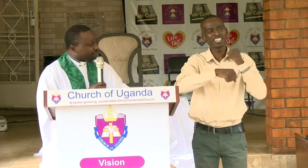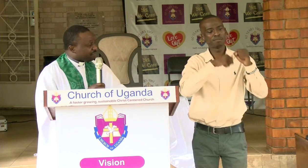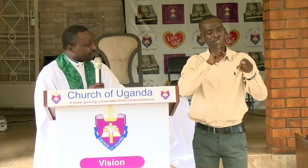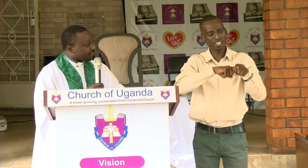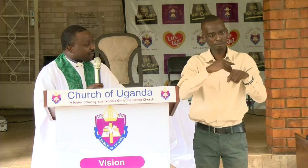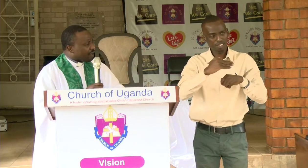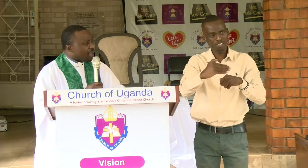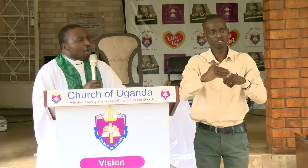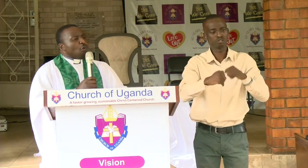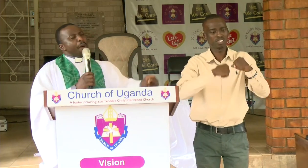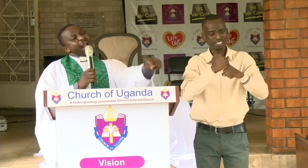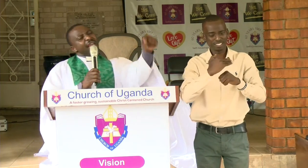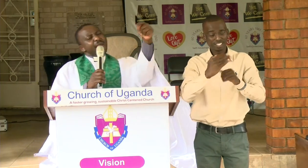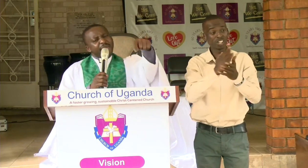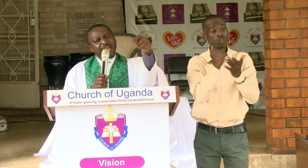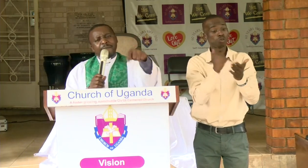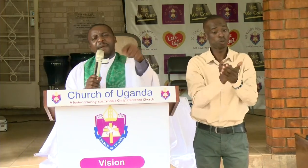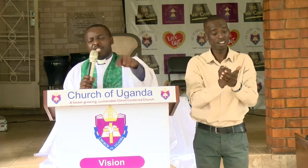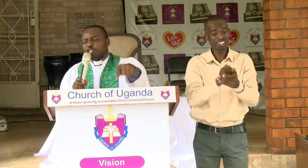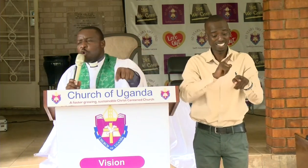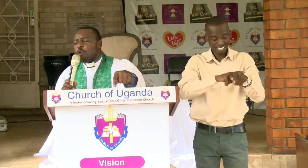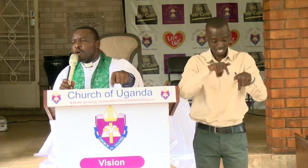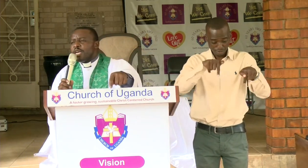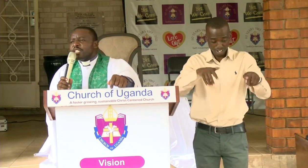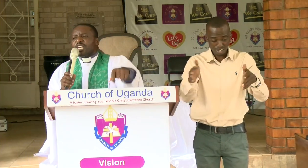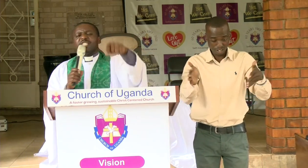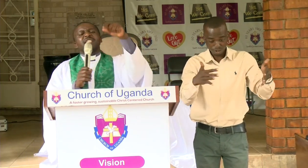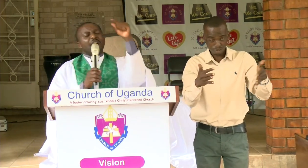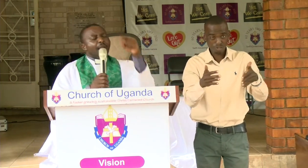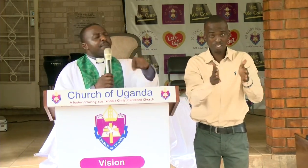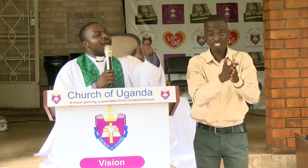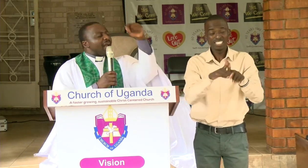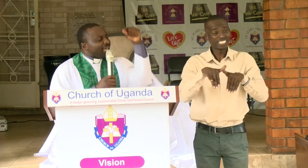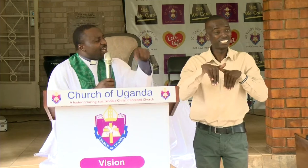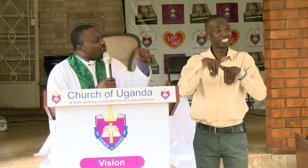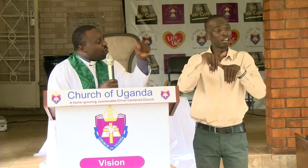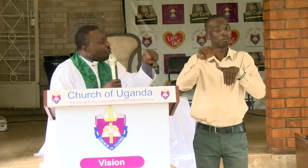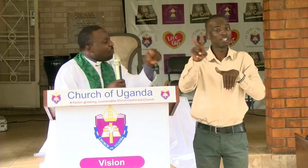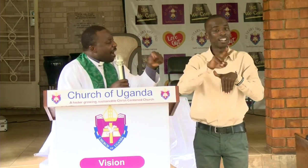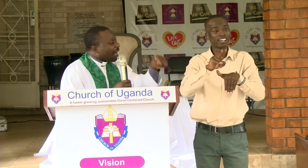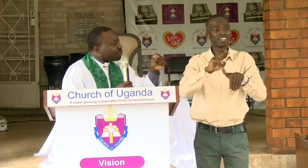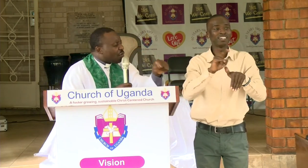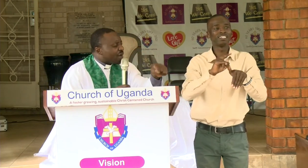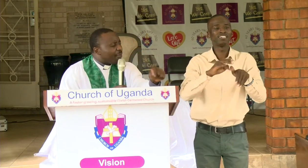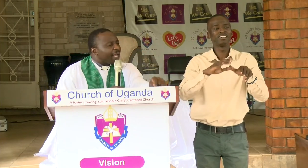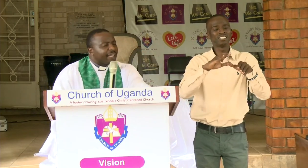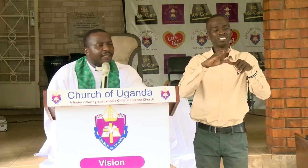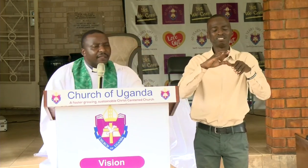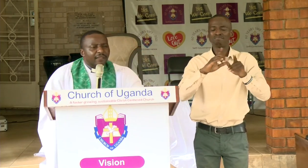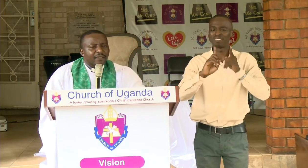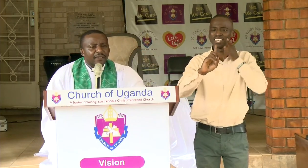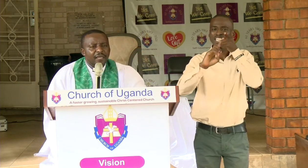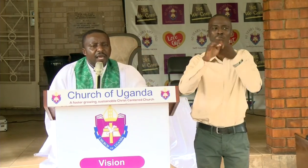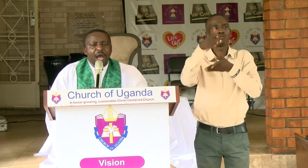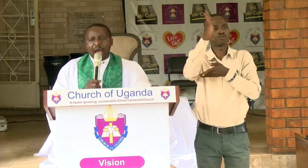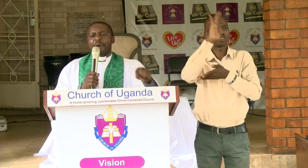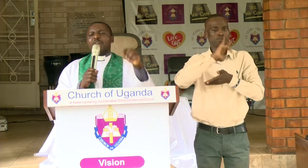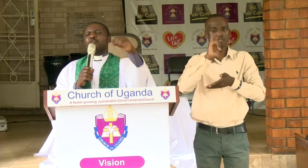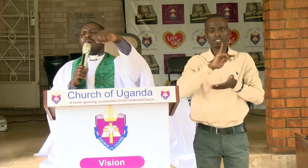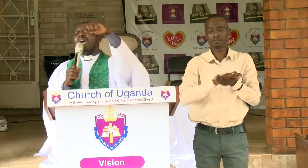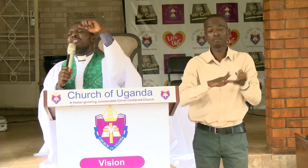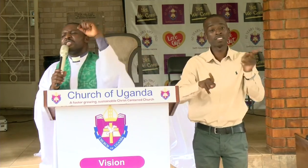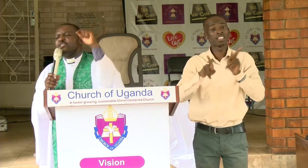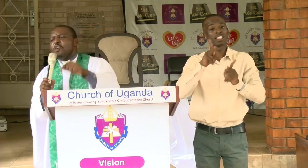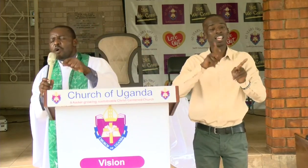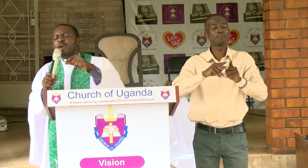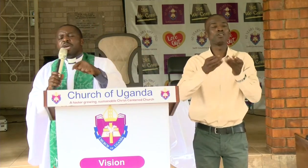gino. Kubanga emirembe gino tegitambula ng'ennono y'obwa Katonda bweri.